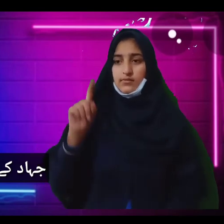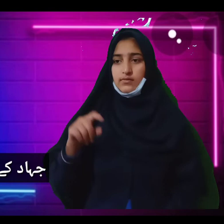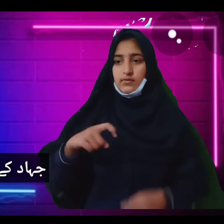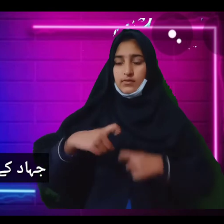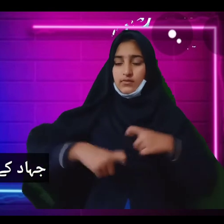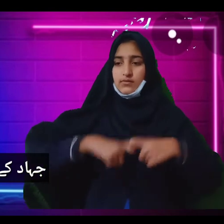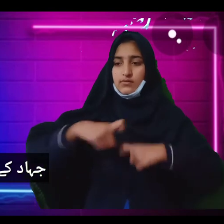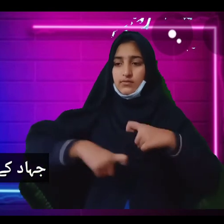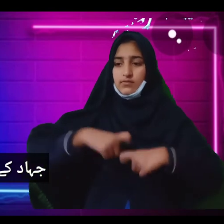जहाद